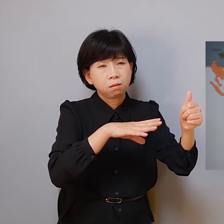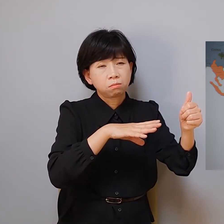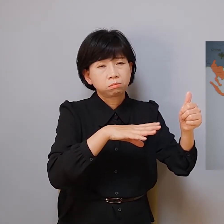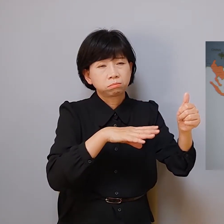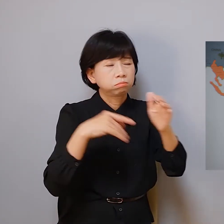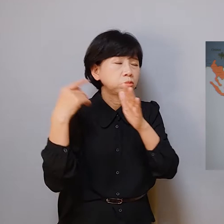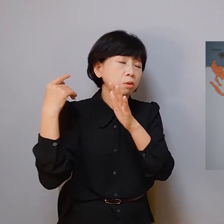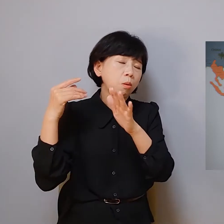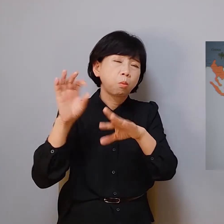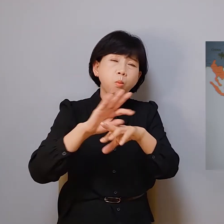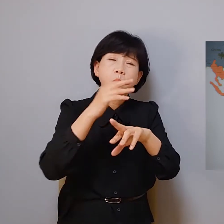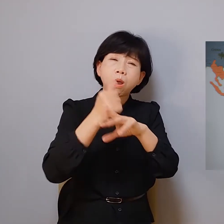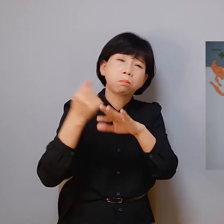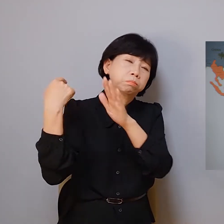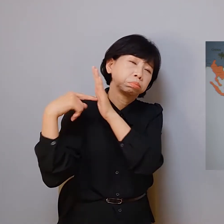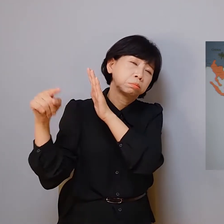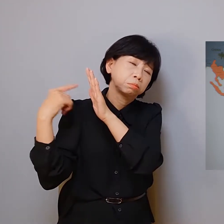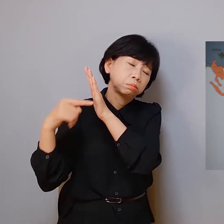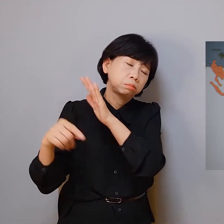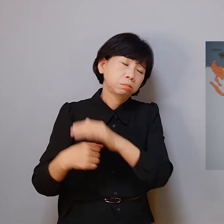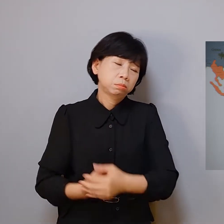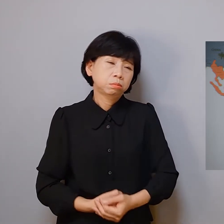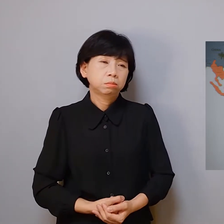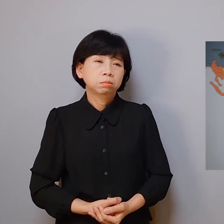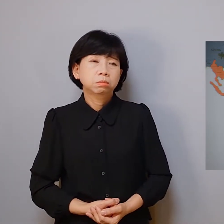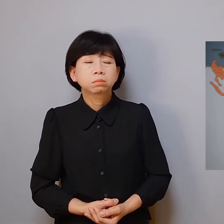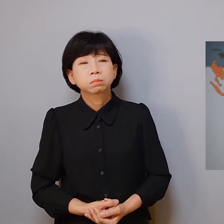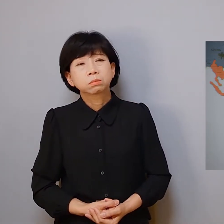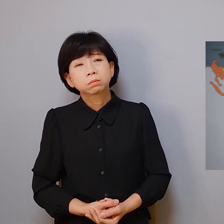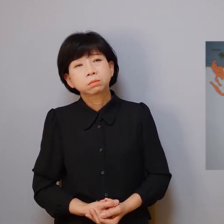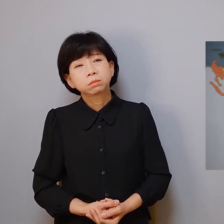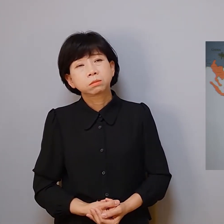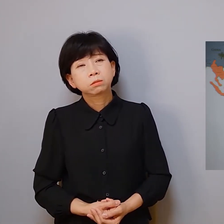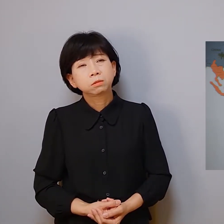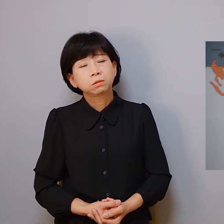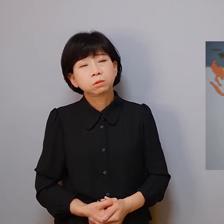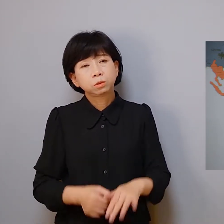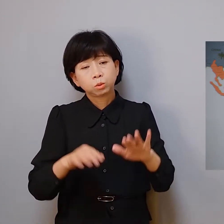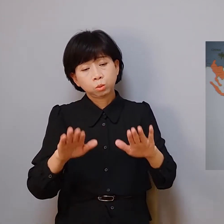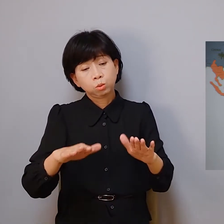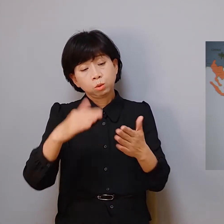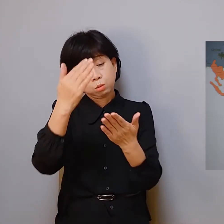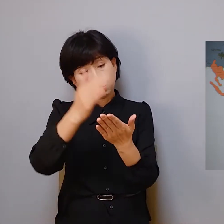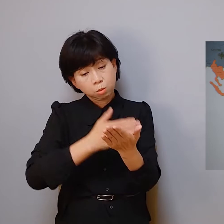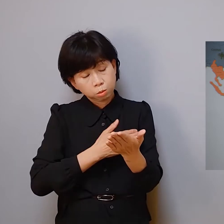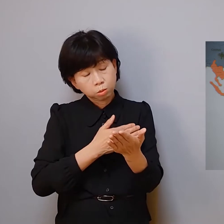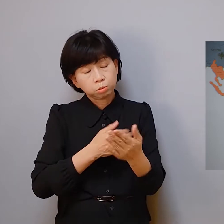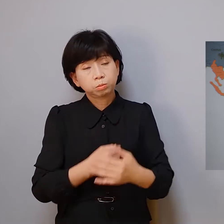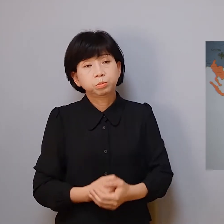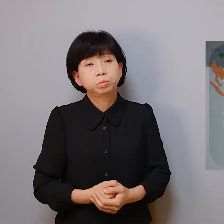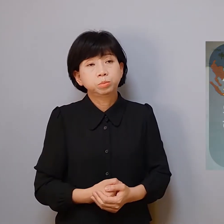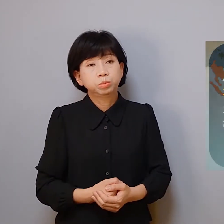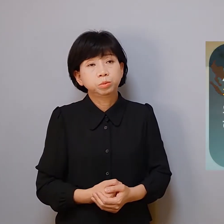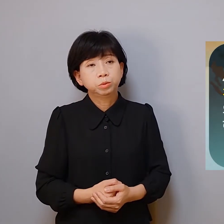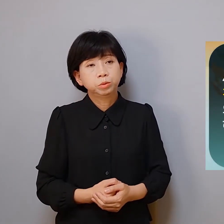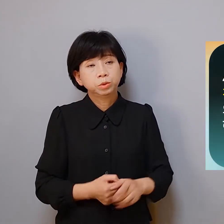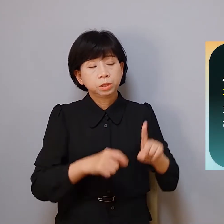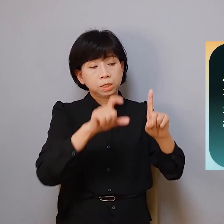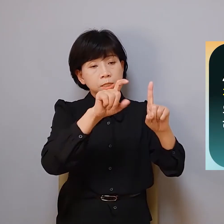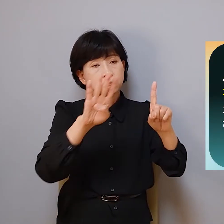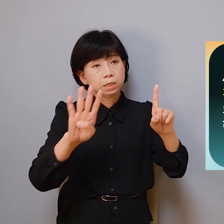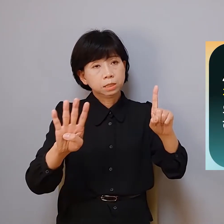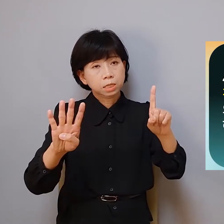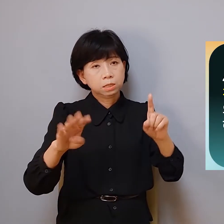말을 왕이 듣지 않았다라는 겁니다. 오늘 본문의 4절도 이렇게 말씀을 하고